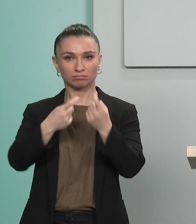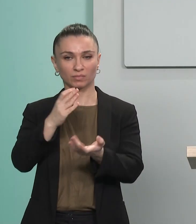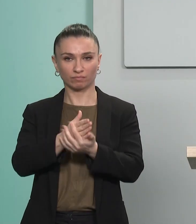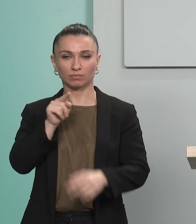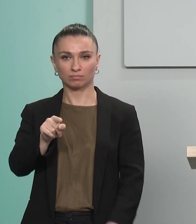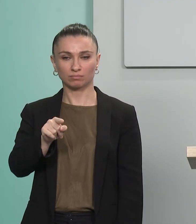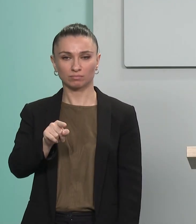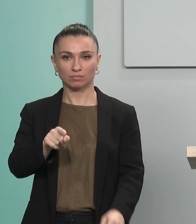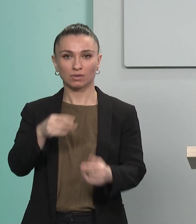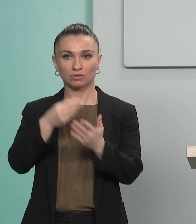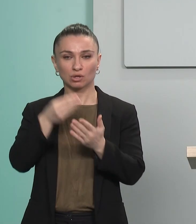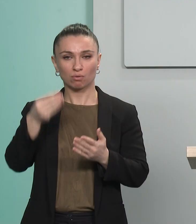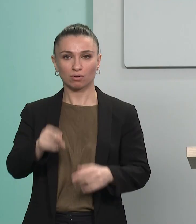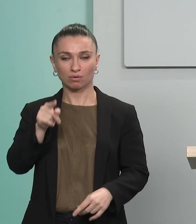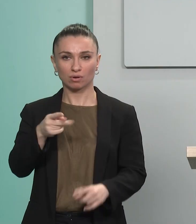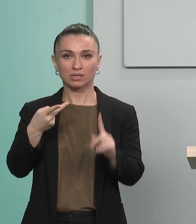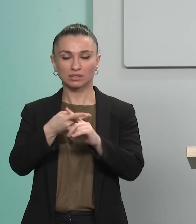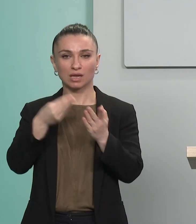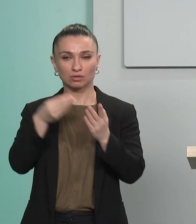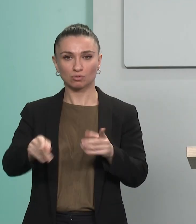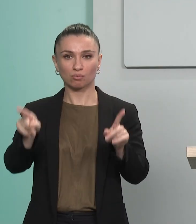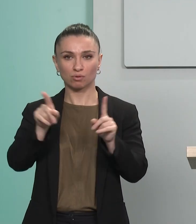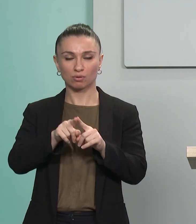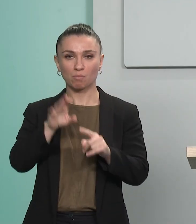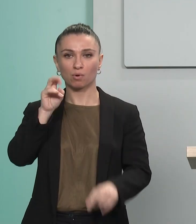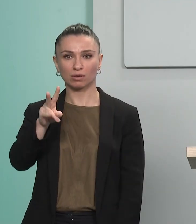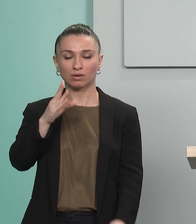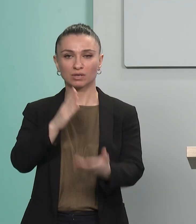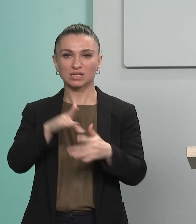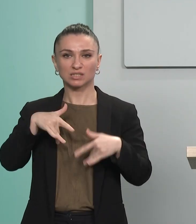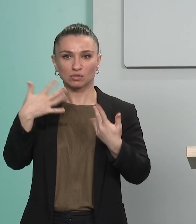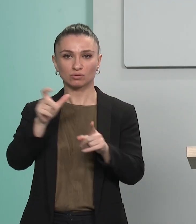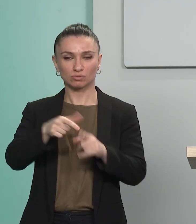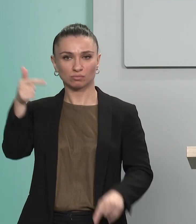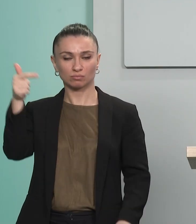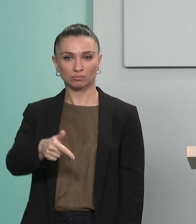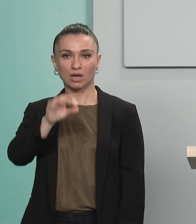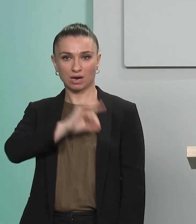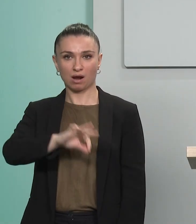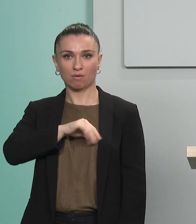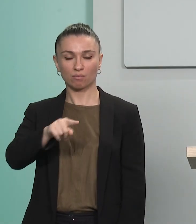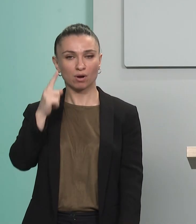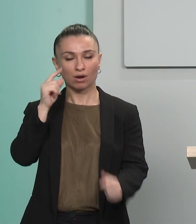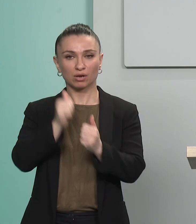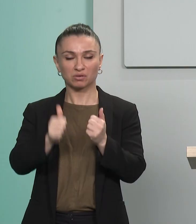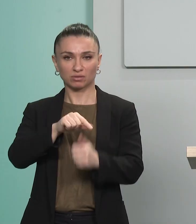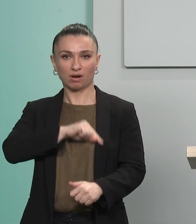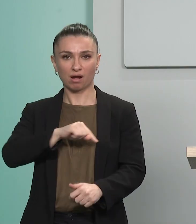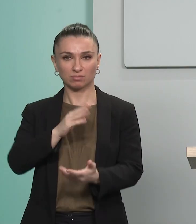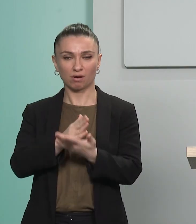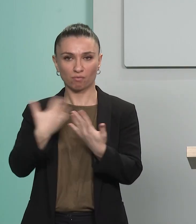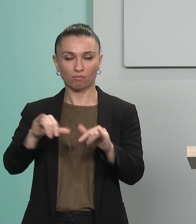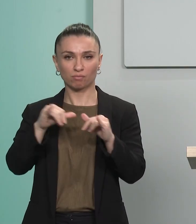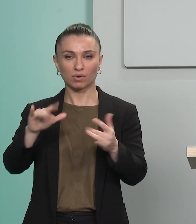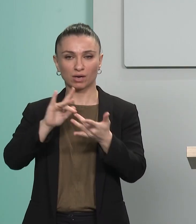შეტყობინებები. შეურაცხყოფას, ზეწოლას, ბულინგს და სიძულვილის ენის გამოყენებას ინტენსიური ხასიათი